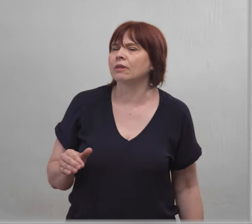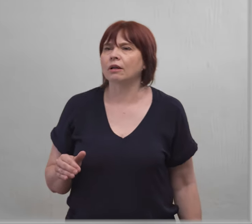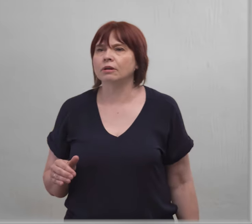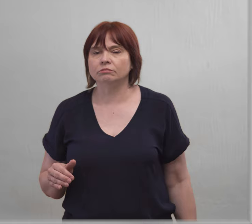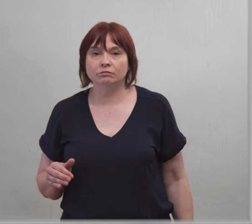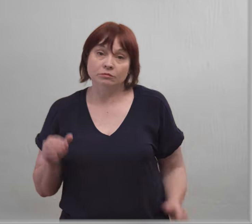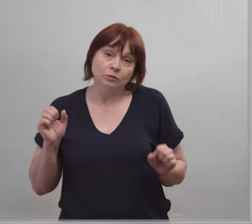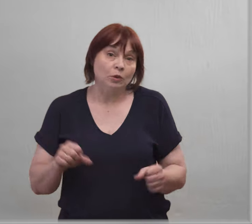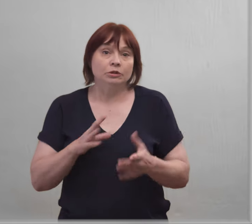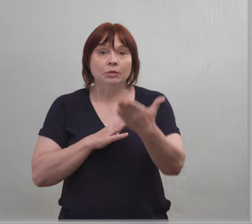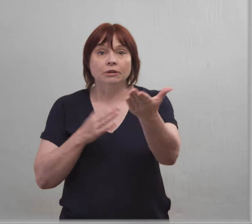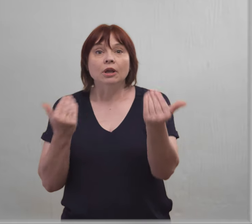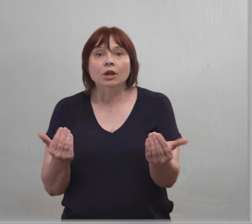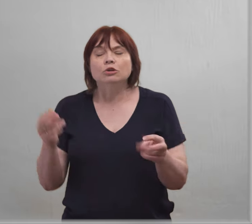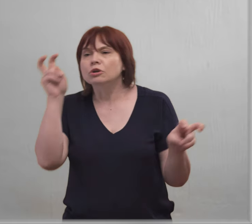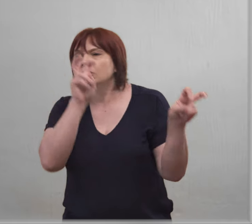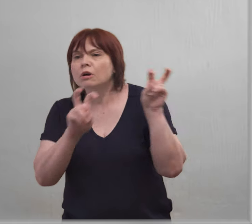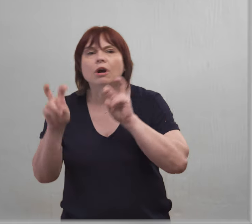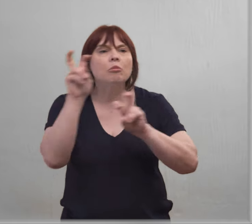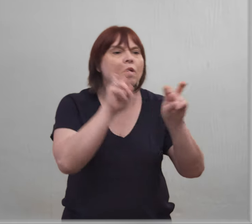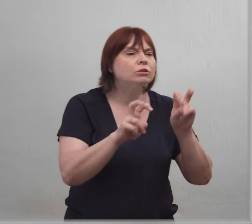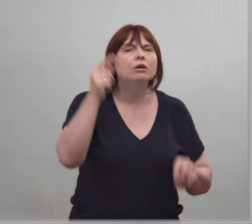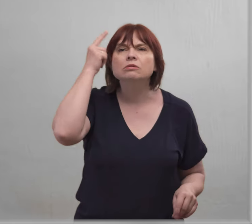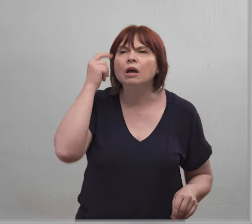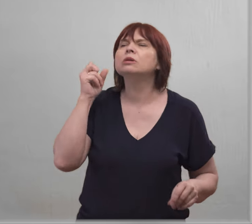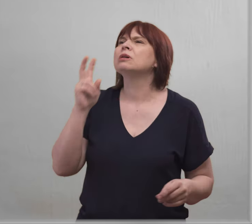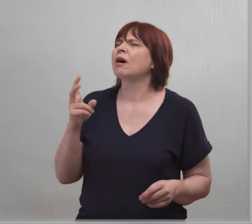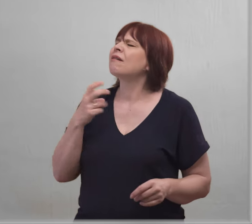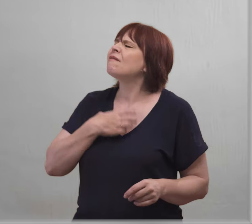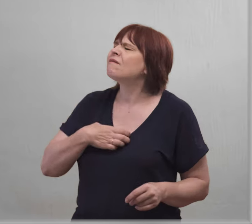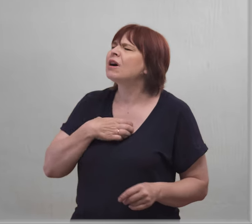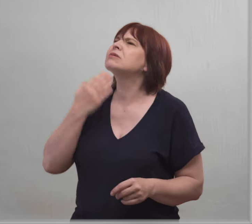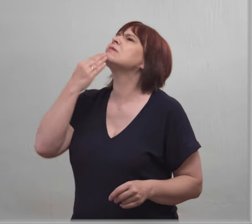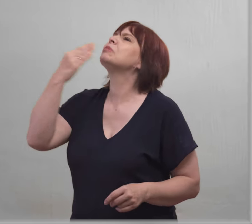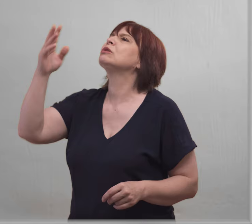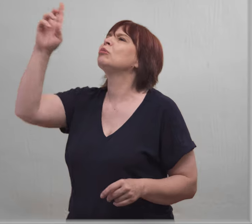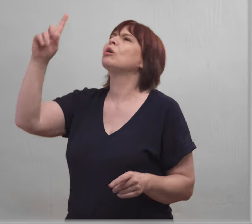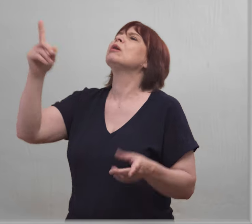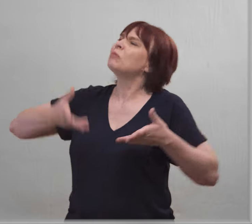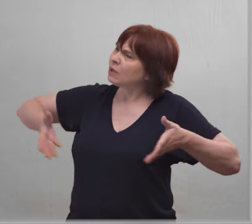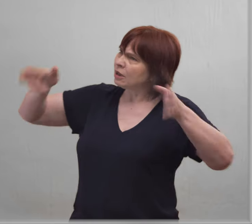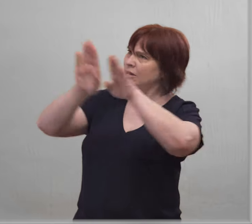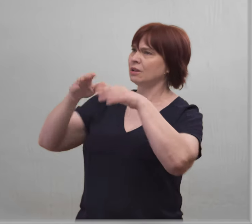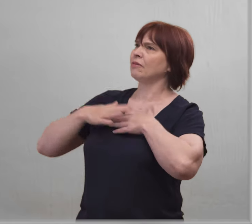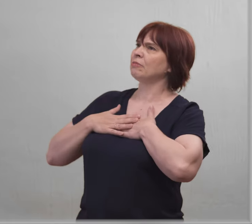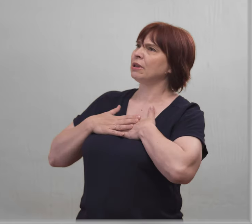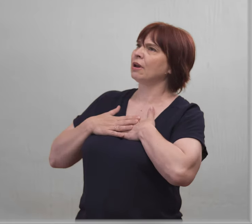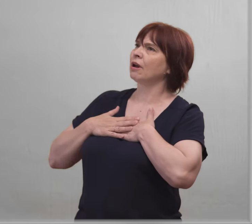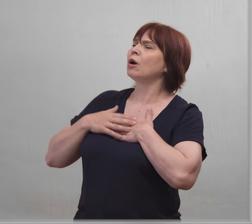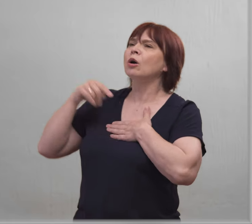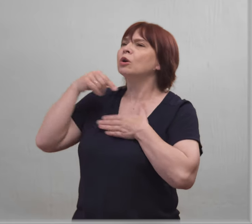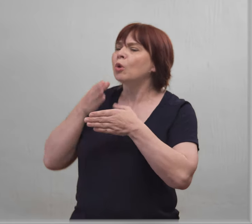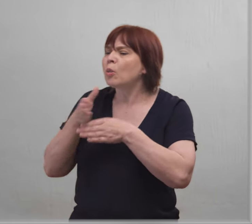просто ищешь сегодня работу. И знаешь, как очень важно просить Господа: Господь, благослови меня той сферой, в которой бы я